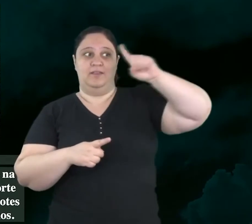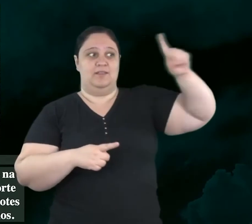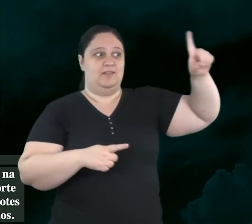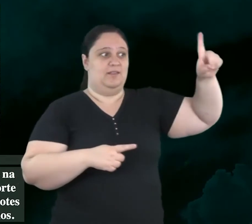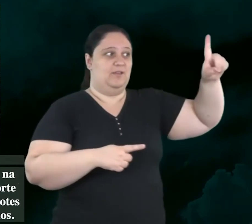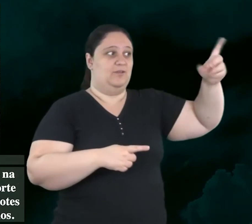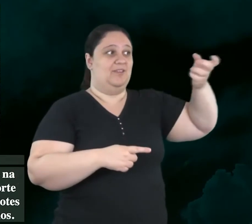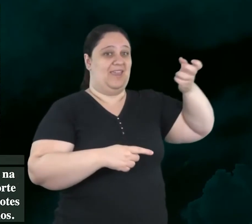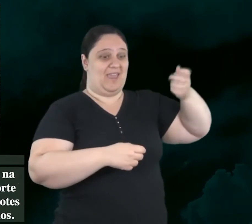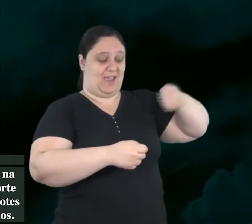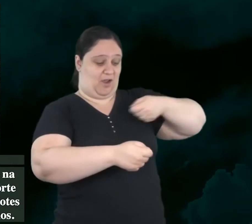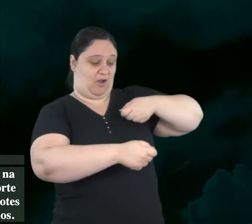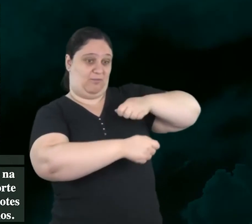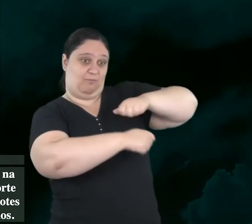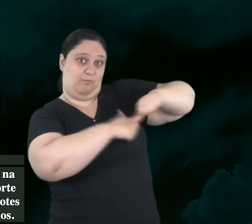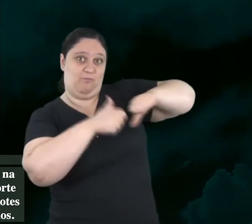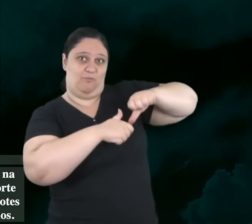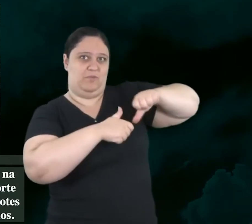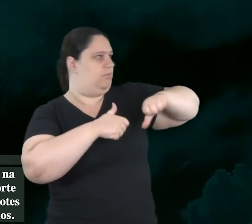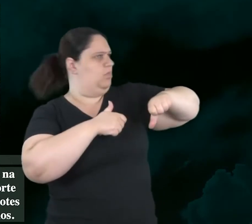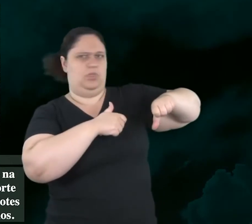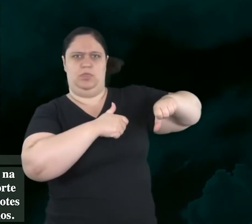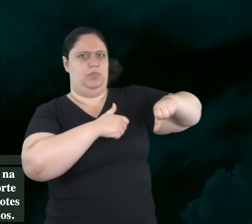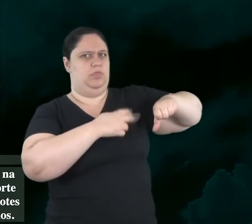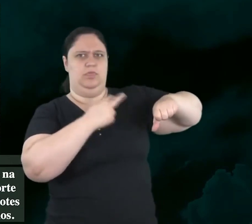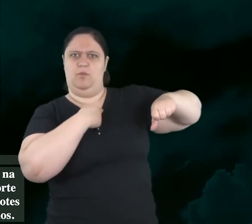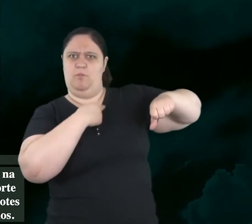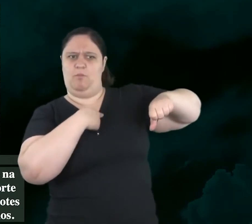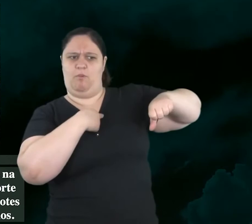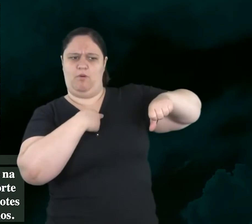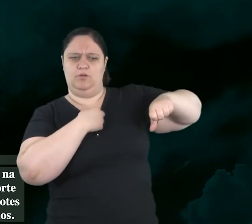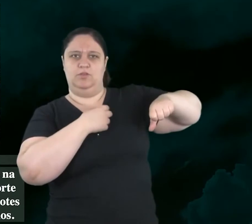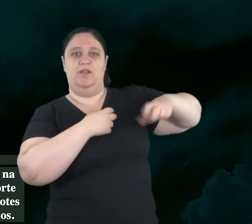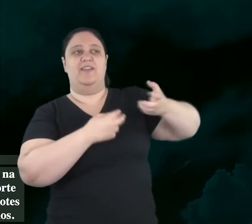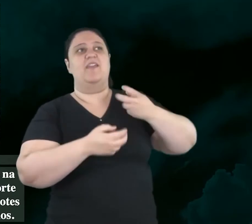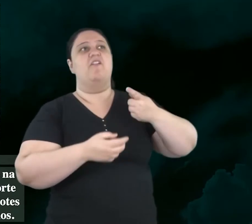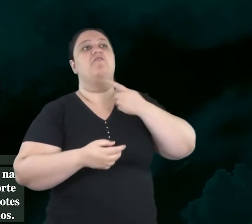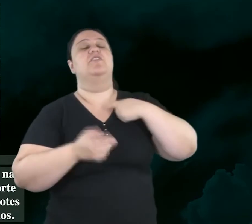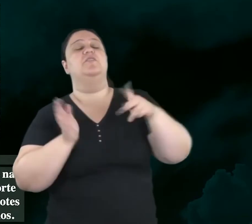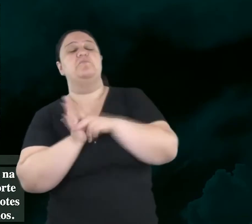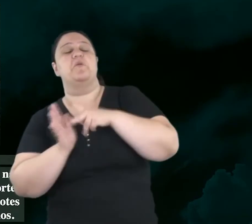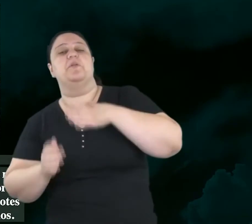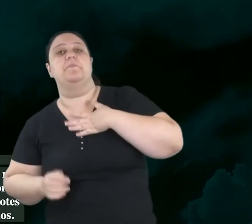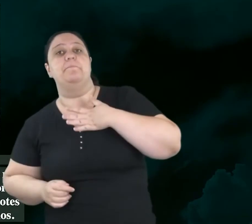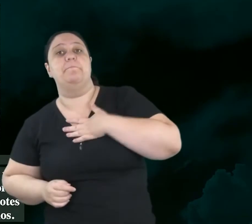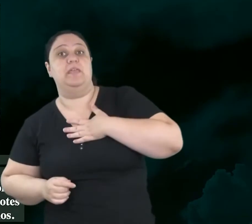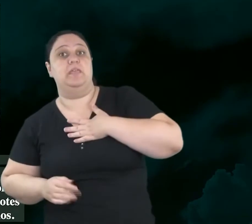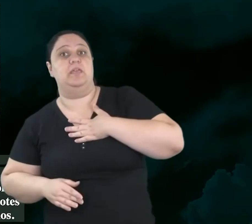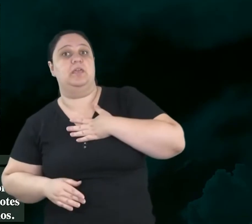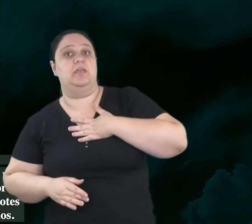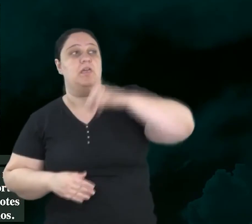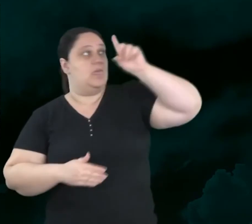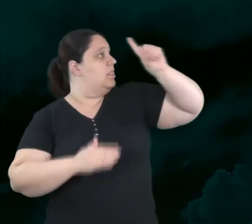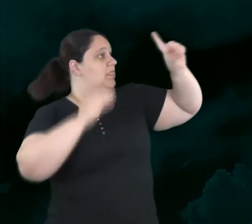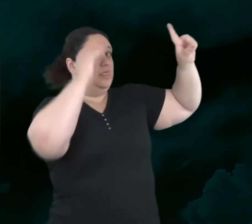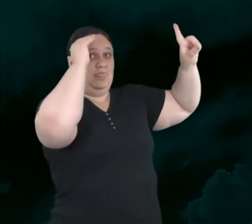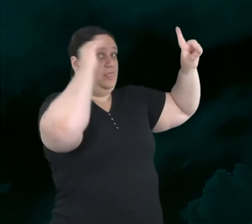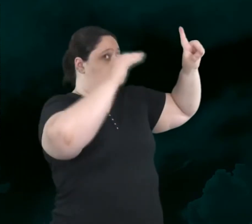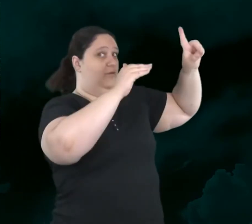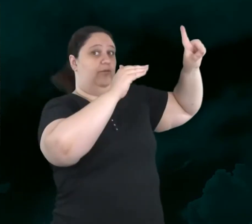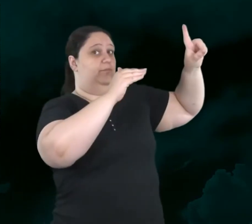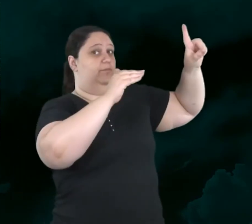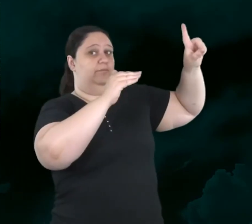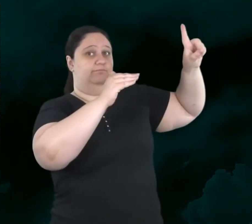dominar, governar a sua alma, e quis fazer a sua vontade até o final da sua vida, esses